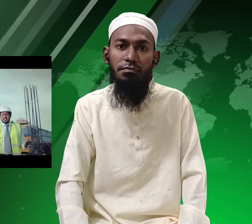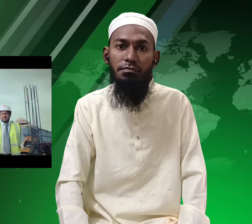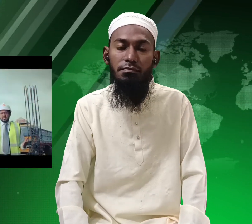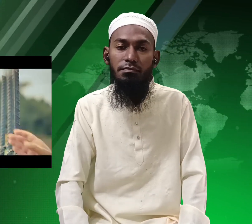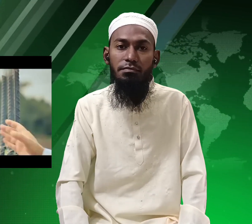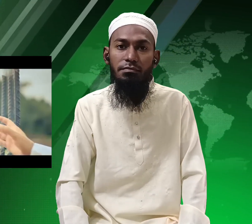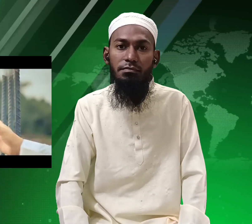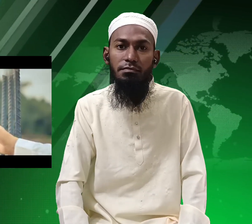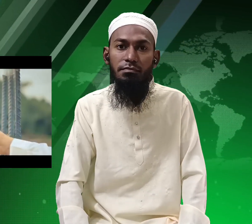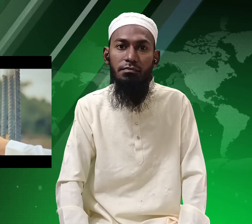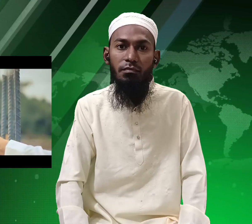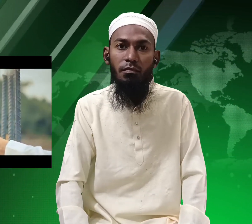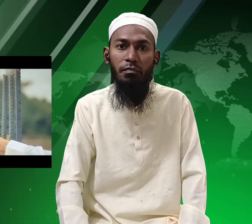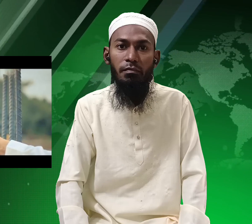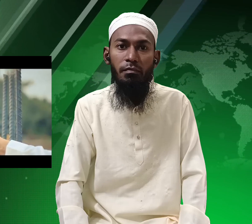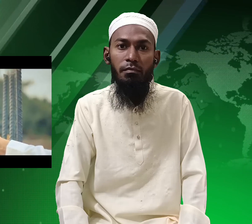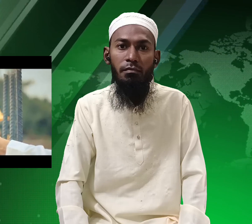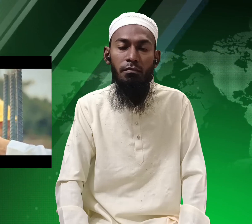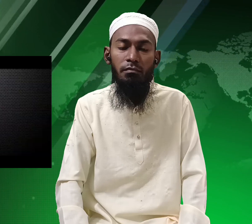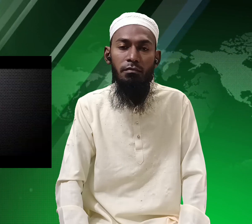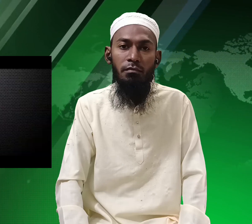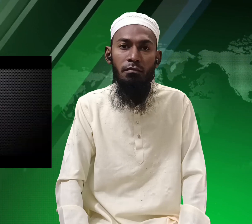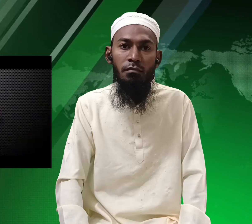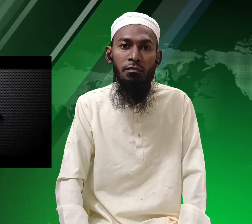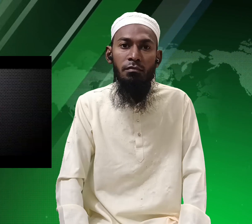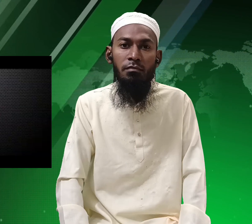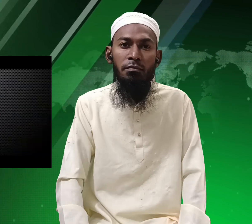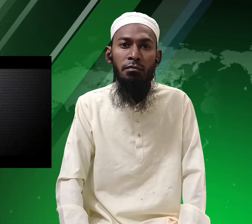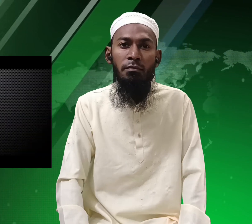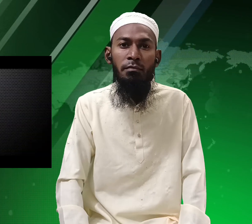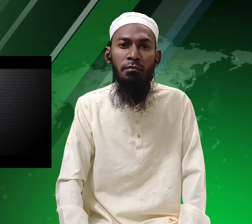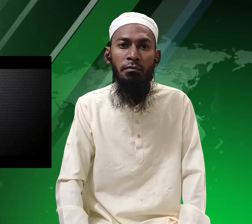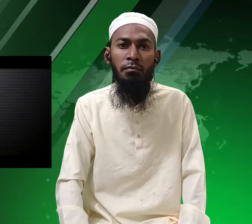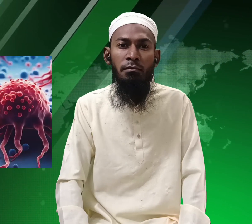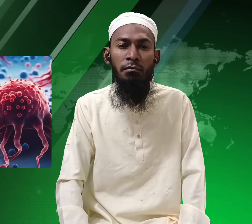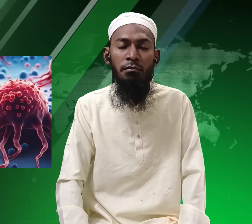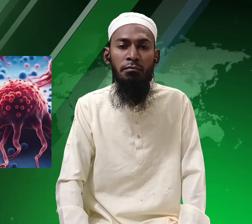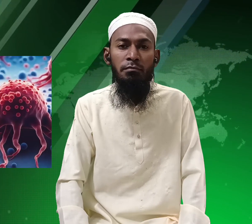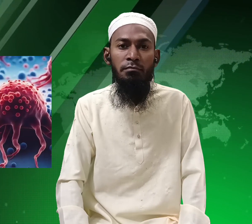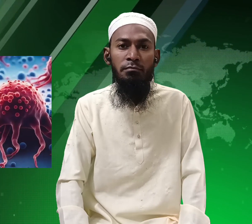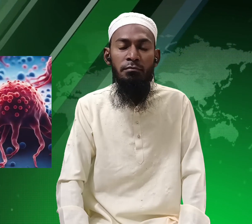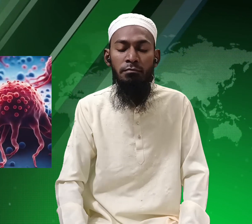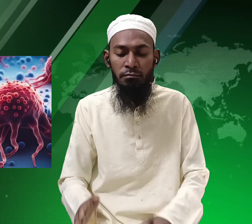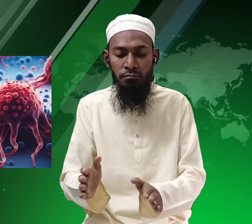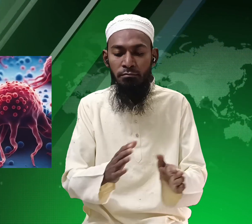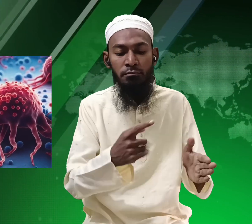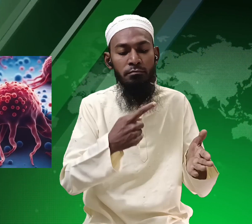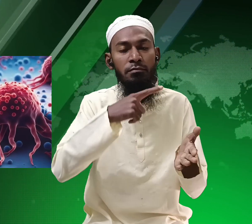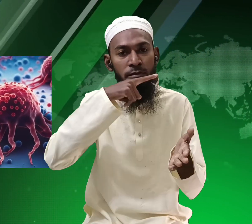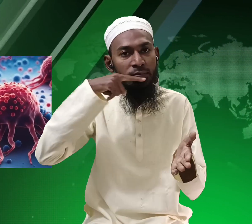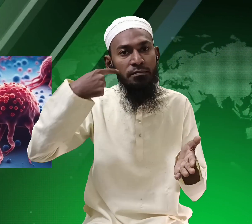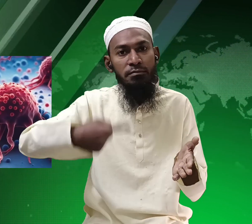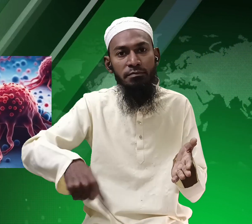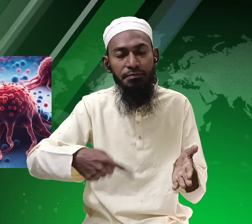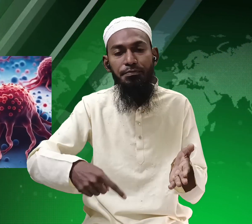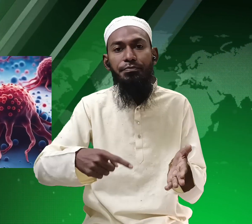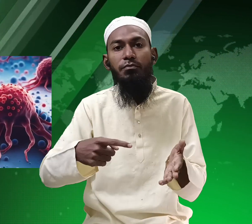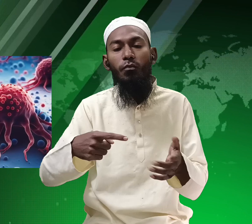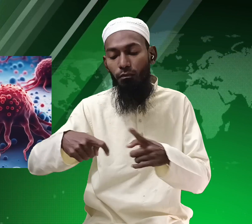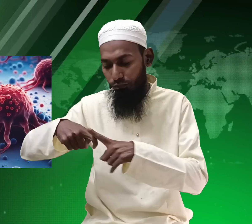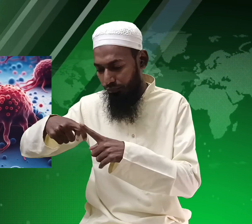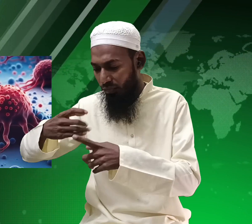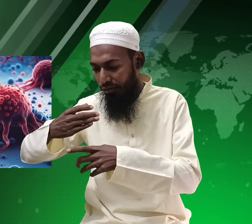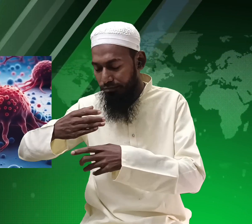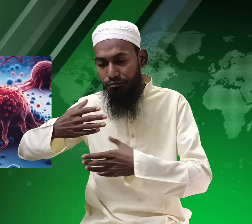কোয়ালিটি সম্পন্ন আন্তর্জাতিক মানের CMT500W CSRM কমিটেড ফর বেটার স্টিল। রাশিয়ার শীর্ষস্থানীয় ক্যান্সার গবেষণা